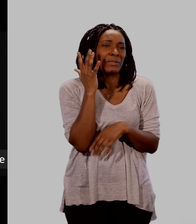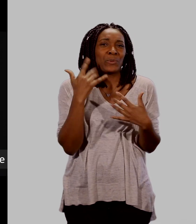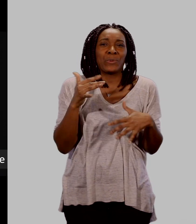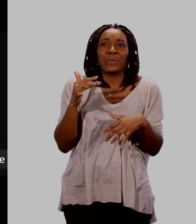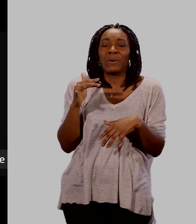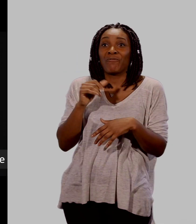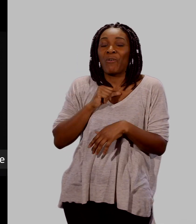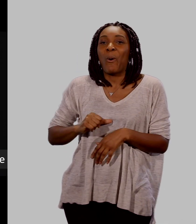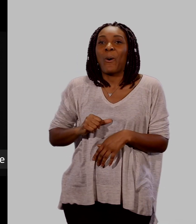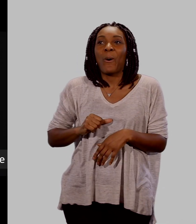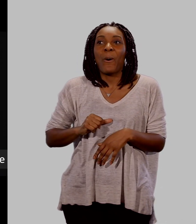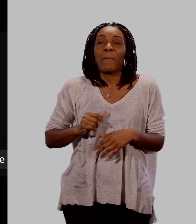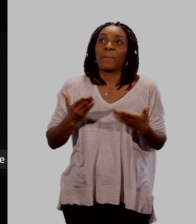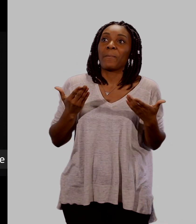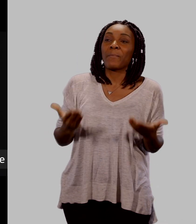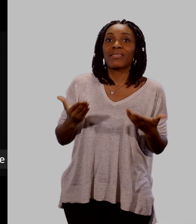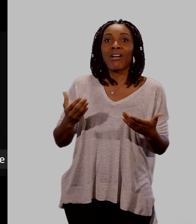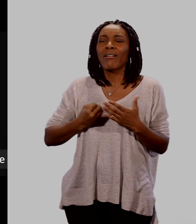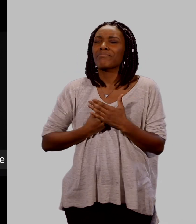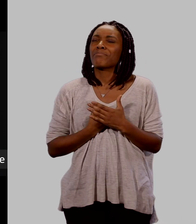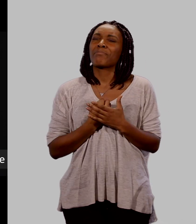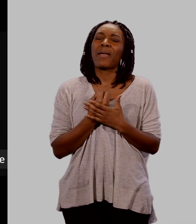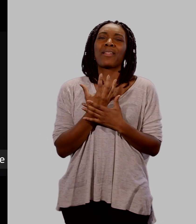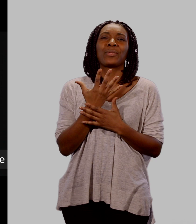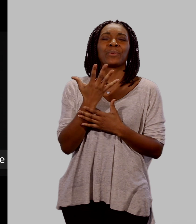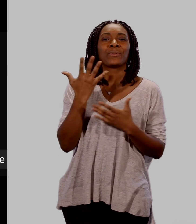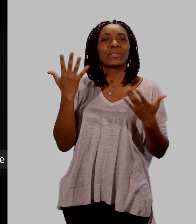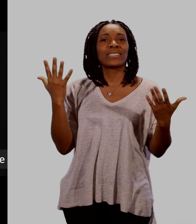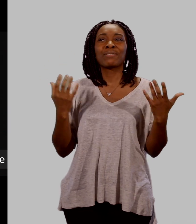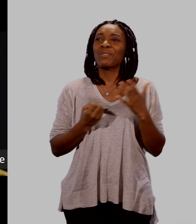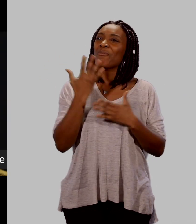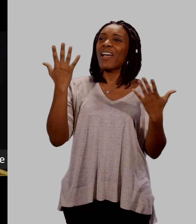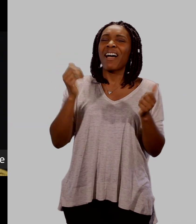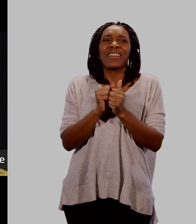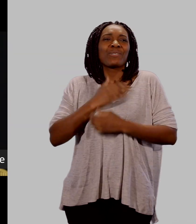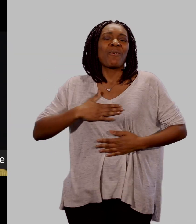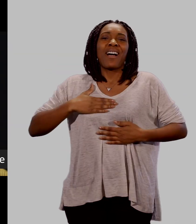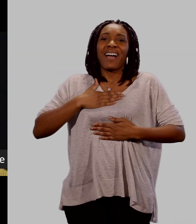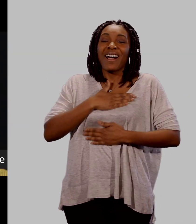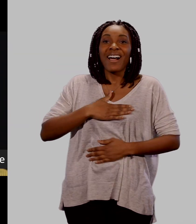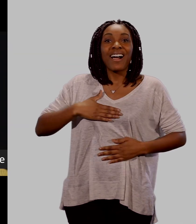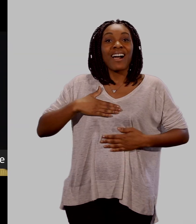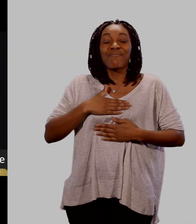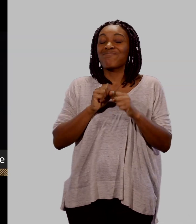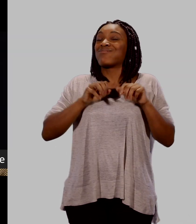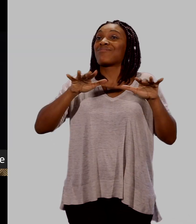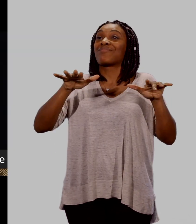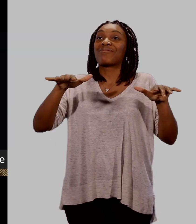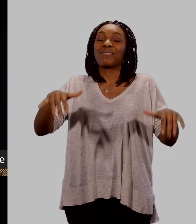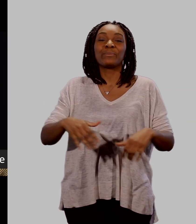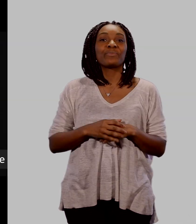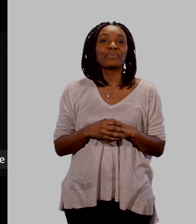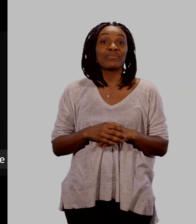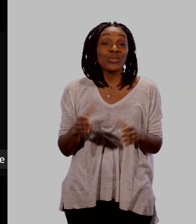si j'étais contente d'être là, mais j'étais timide. Et je suis devenue quelqu'un vraiment épanoui avec une joie